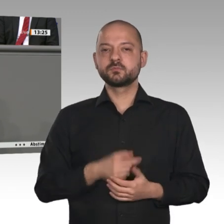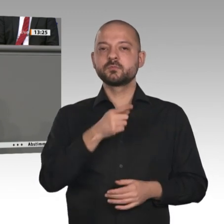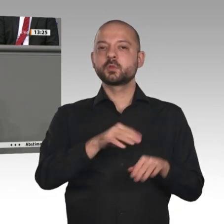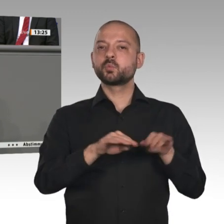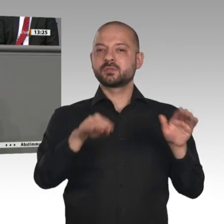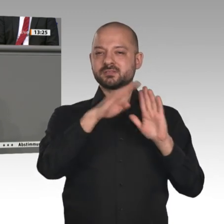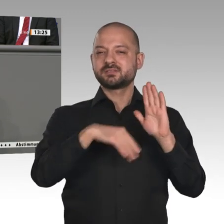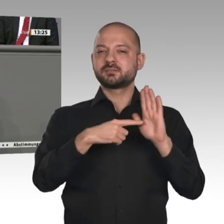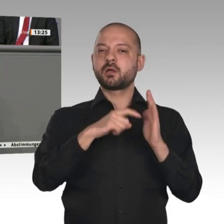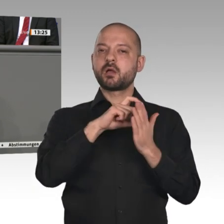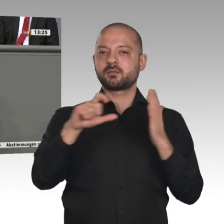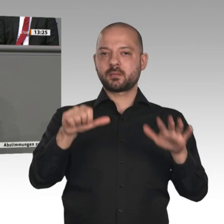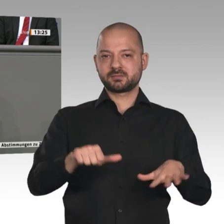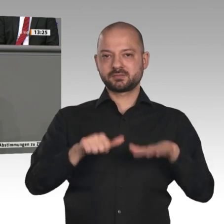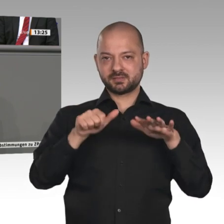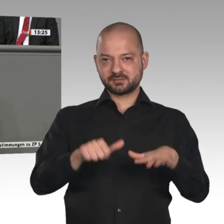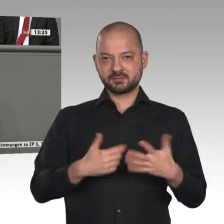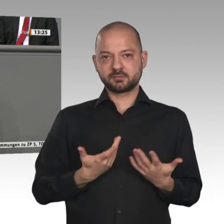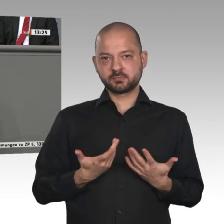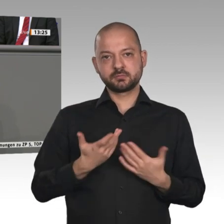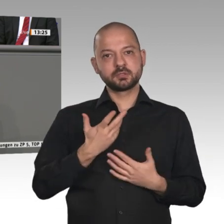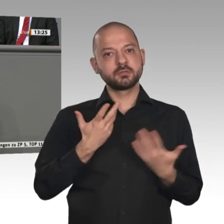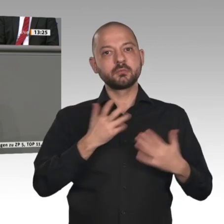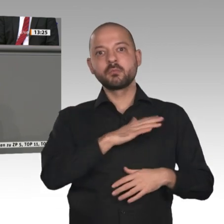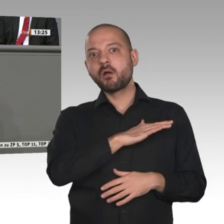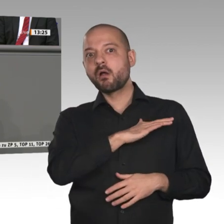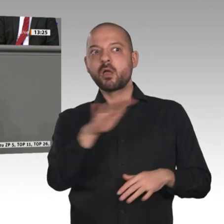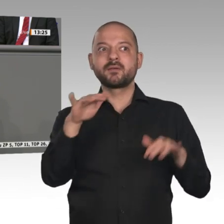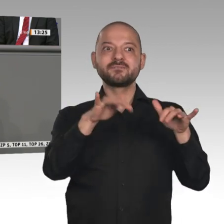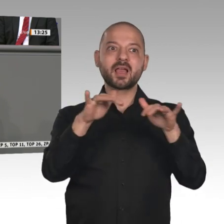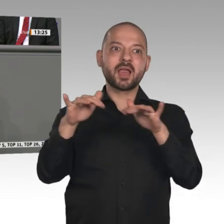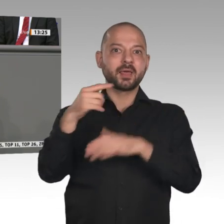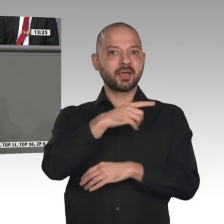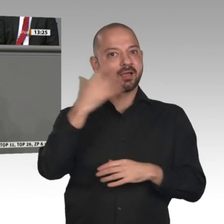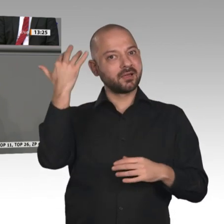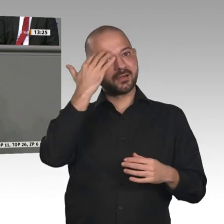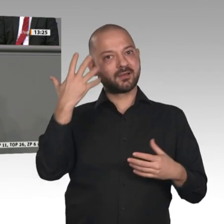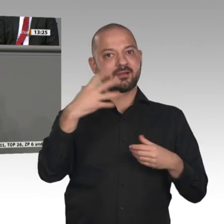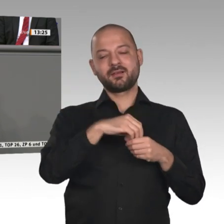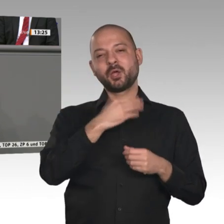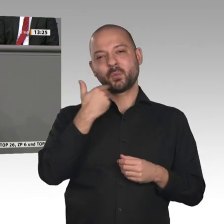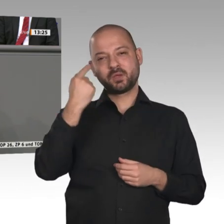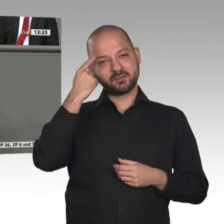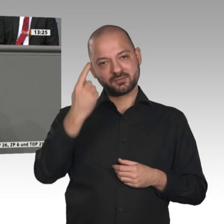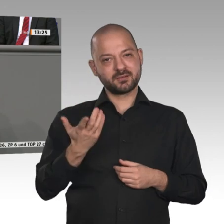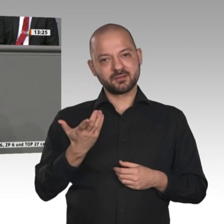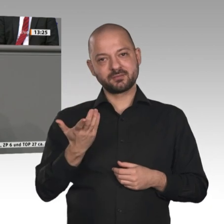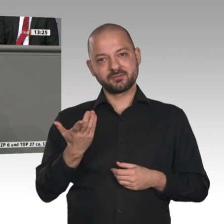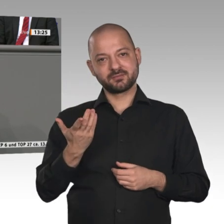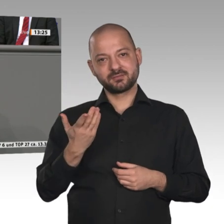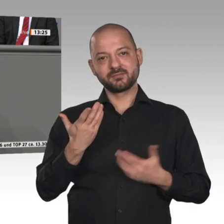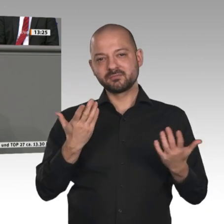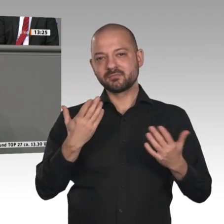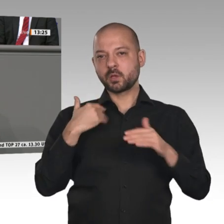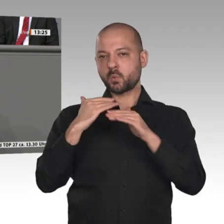Grundgesetz bei weitem nicht alle möglichen und denkbaren Fälle erfasst. Das hat der Kollege Dr. Thumme mit den Beispielen, die er hier vorgetragen